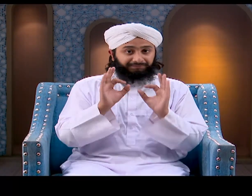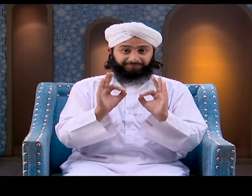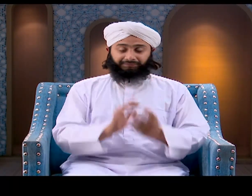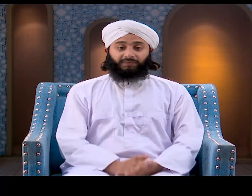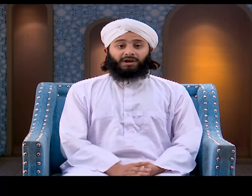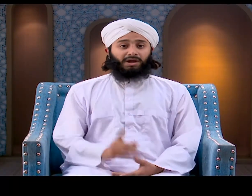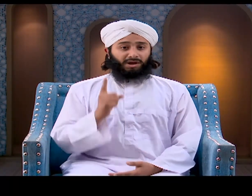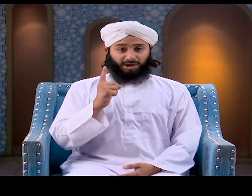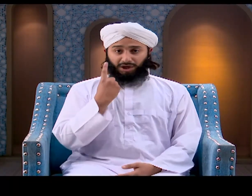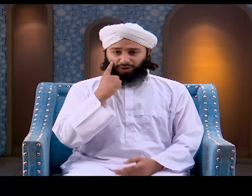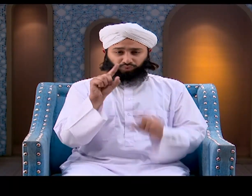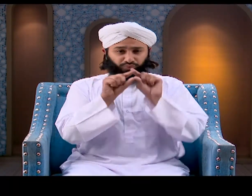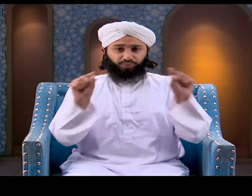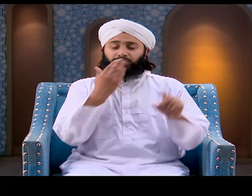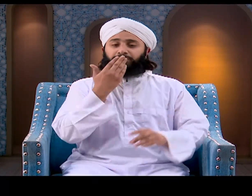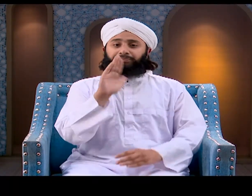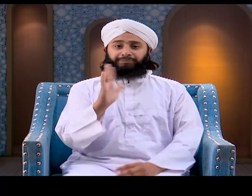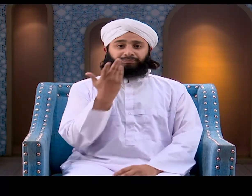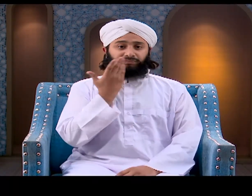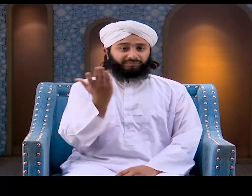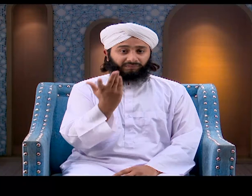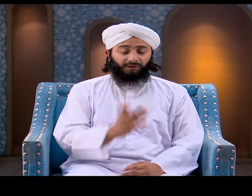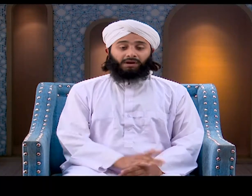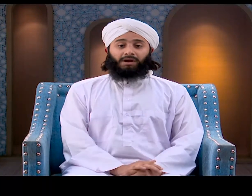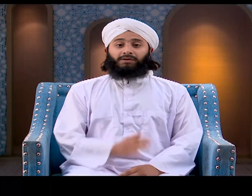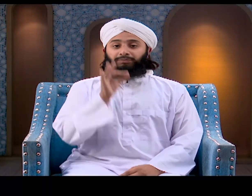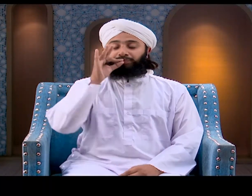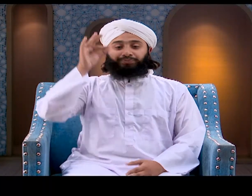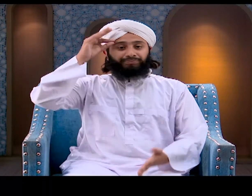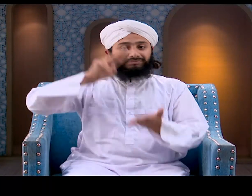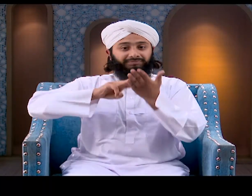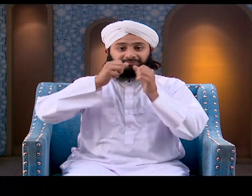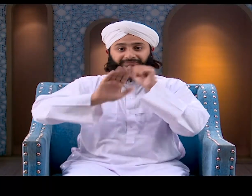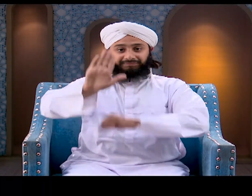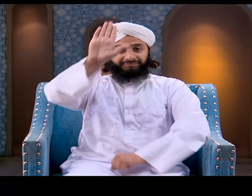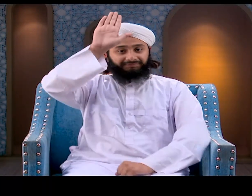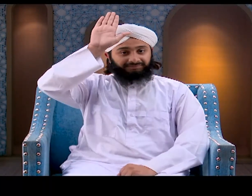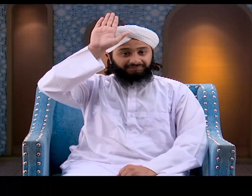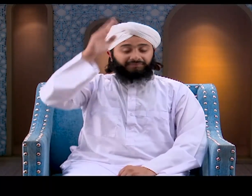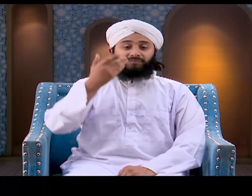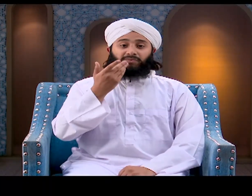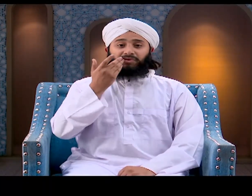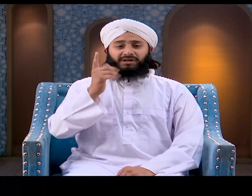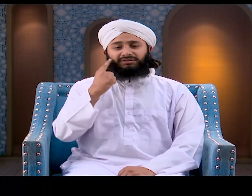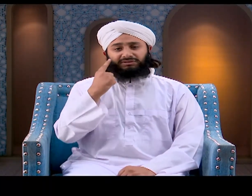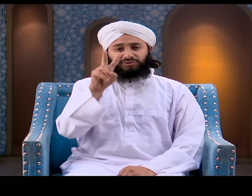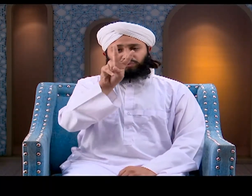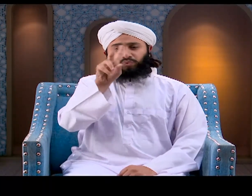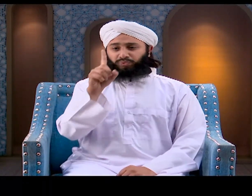مطابق اس آیت کے نازل ہونے کے بعد پیارے آقا مدینے والے مصطفیٰ صلی اللہ علیہ وآلہ وسلم صرف 21 دن دنیا